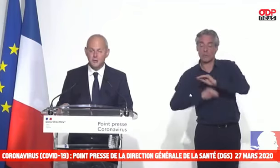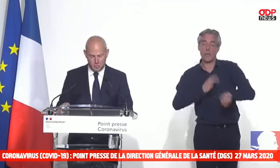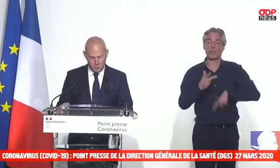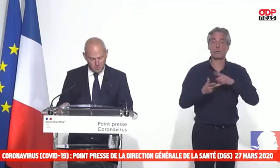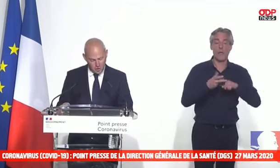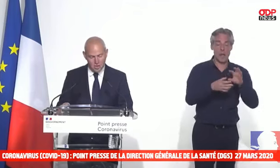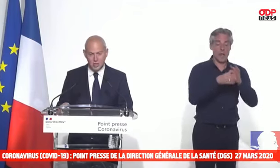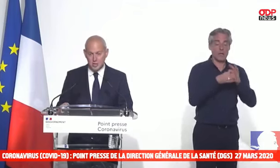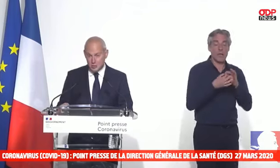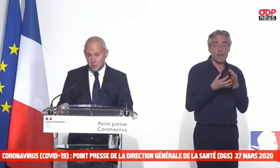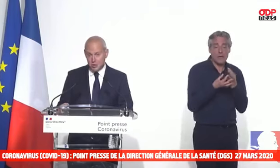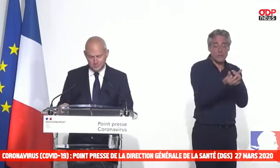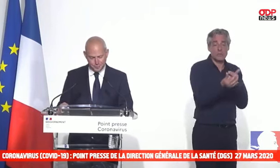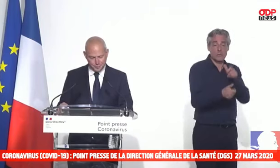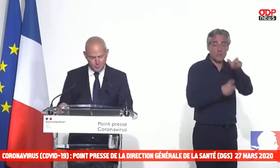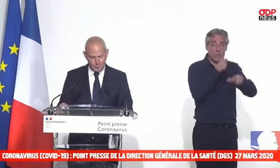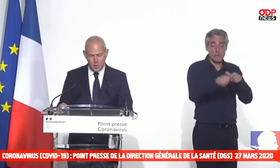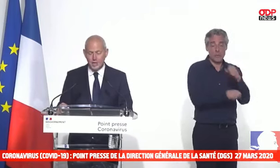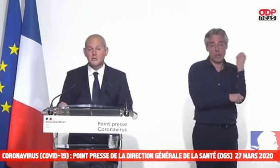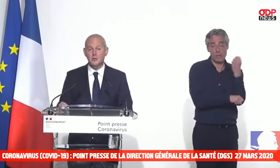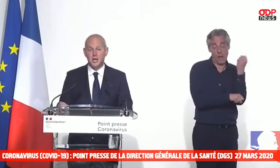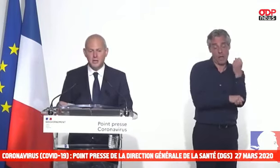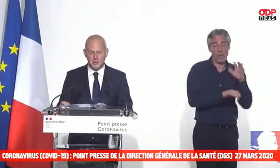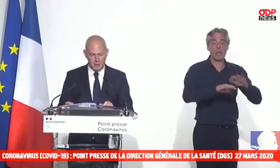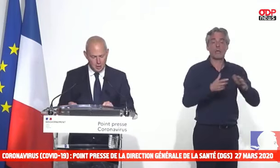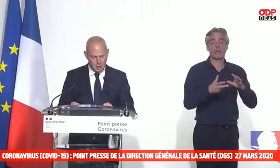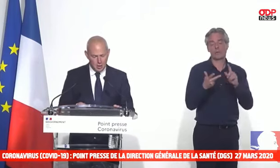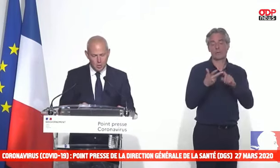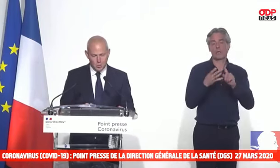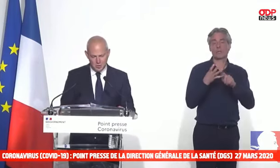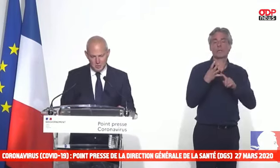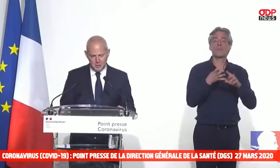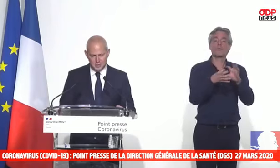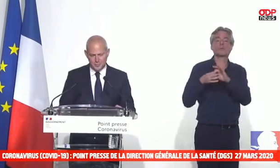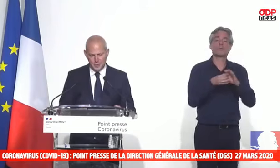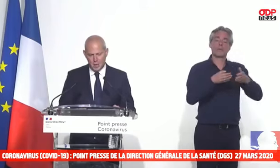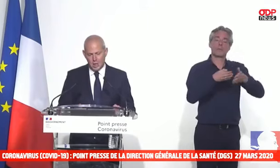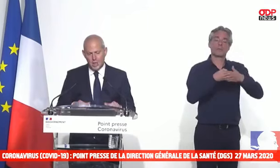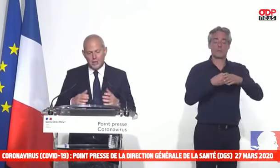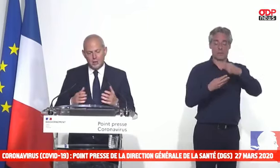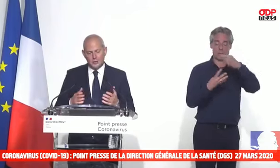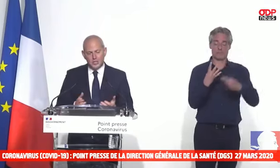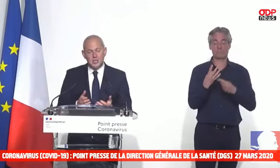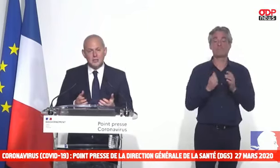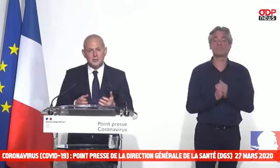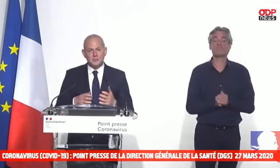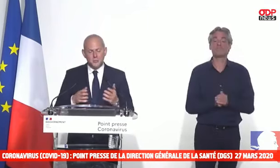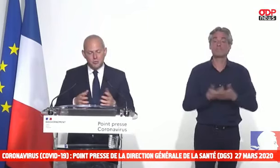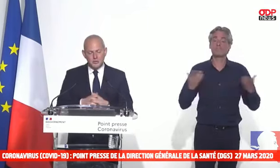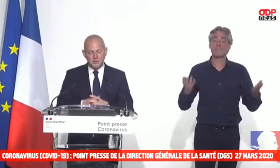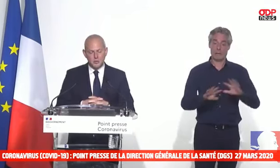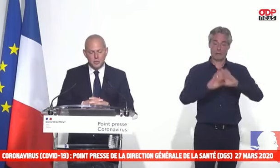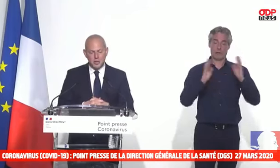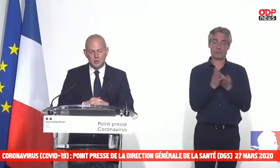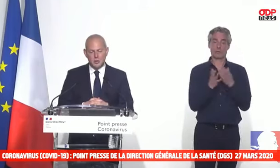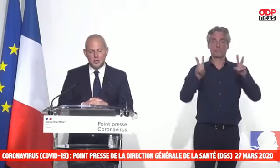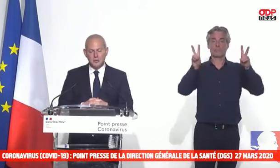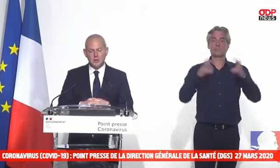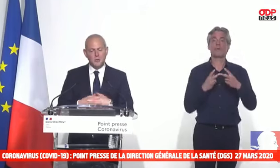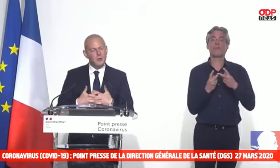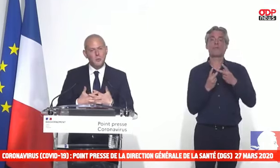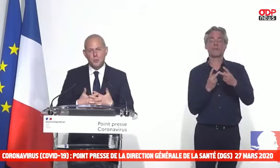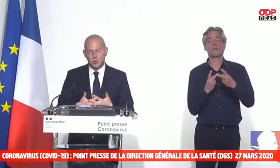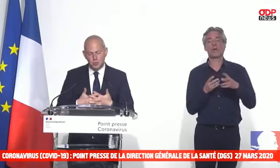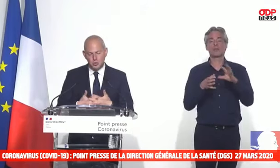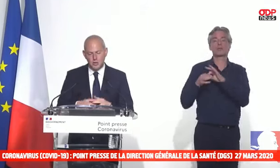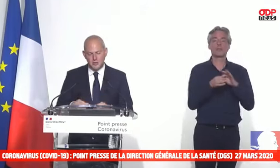les personnes fragiles isolées et la solidarité de proximité. Ce kit Voisins solidaires coronavirus